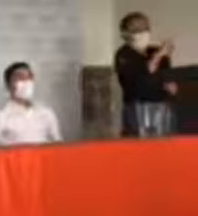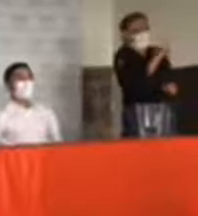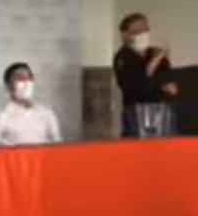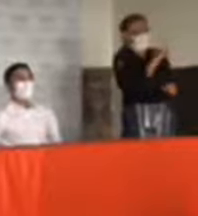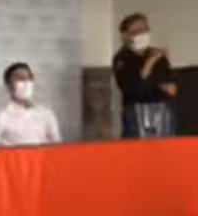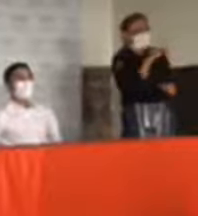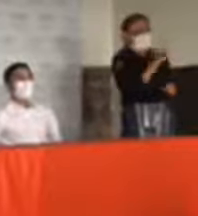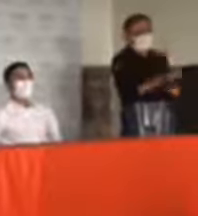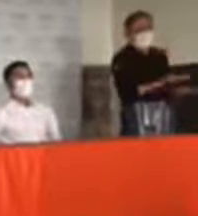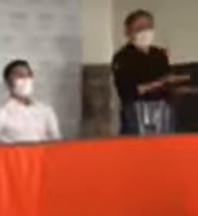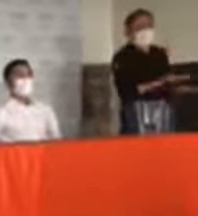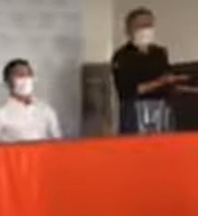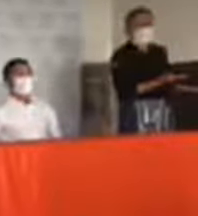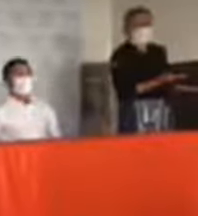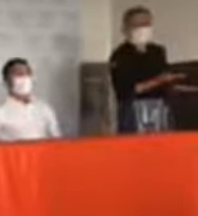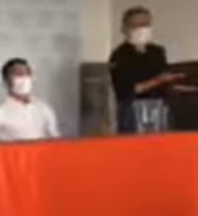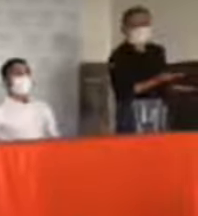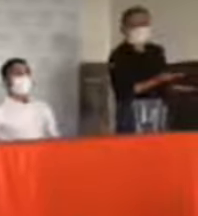persona.